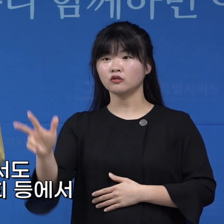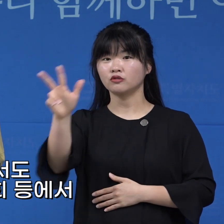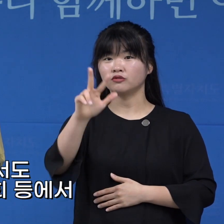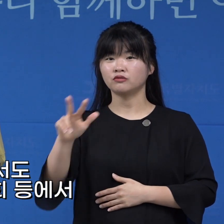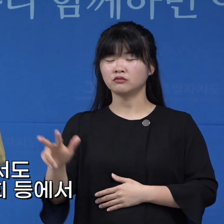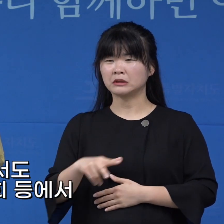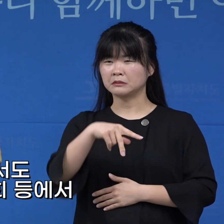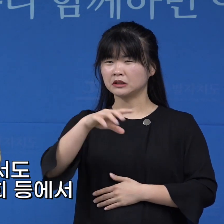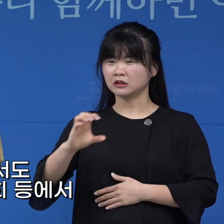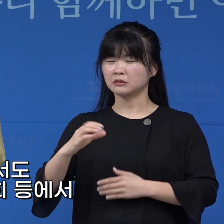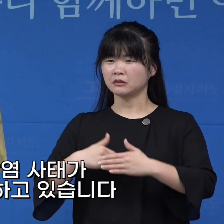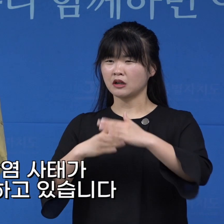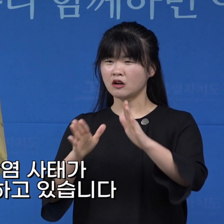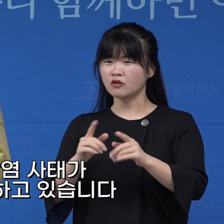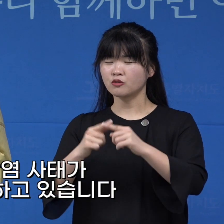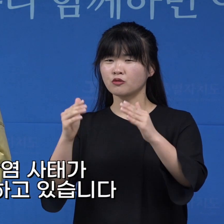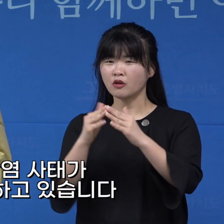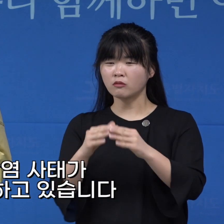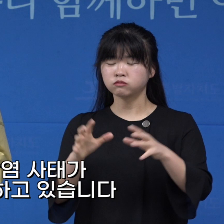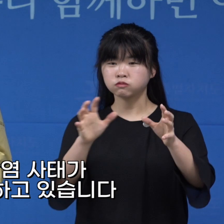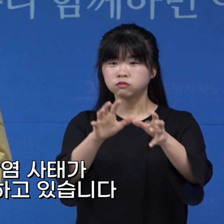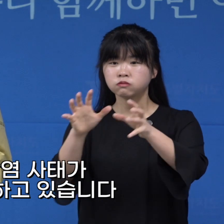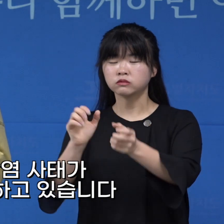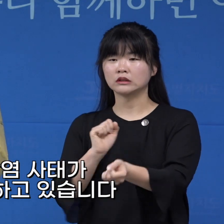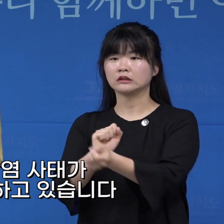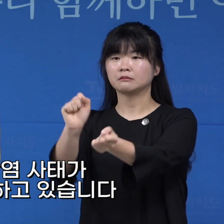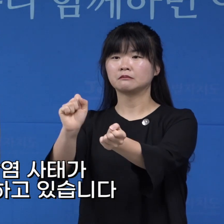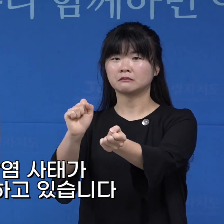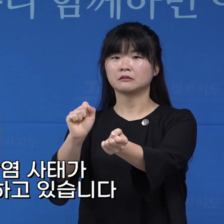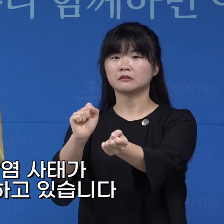국내에서도 PC방과 교회 등에서 소규모 집단 감염 사태가